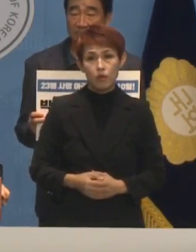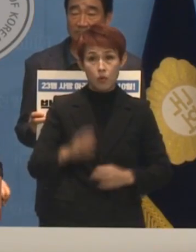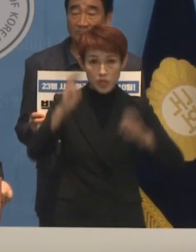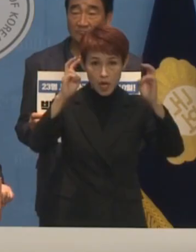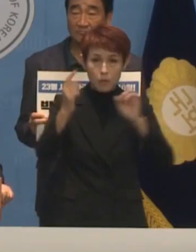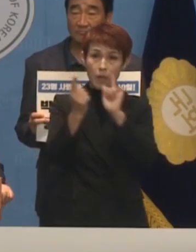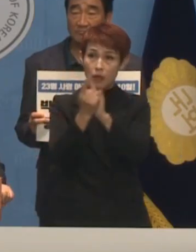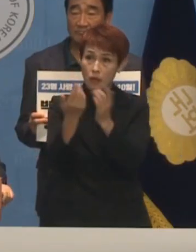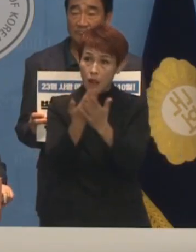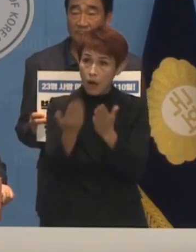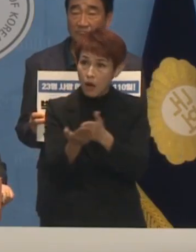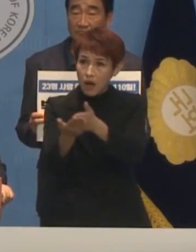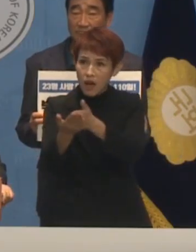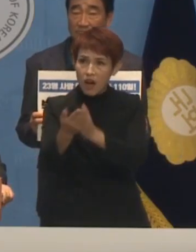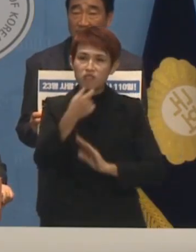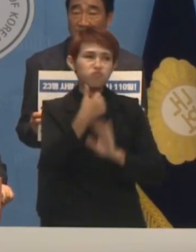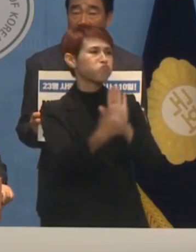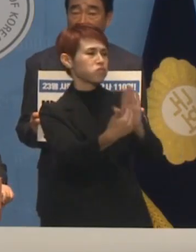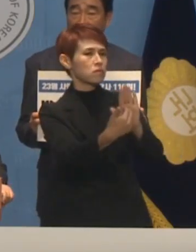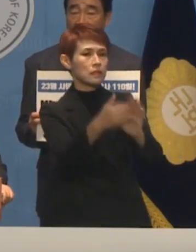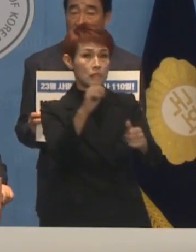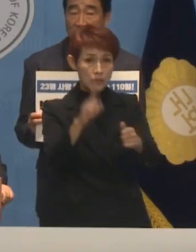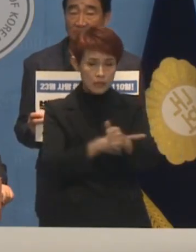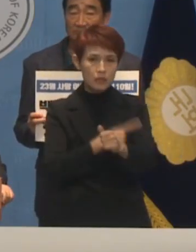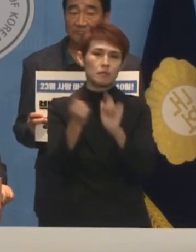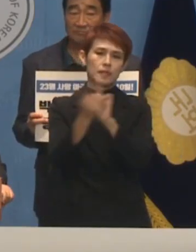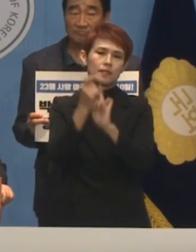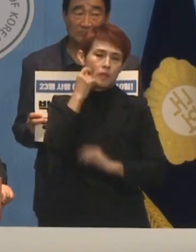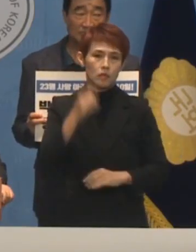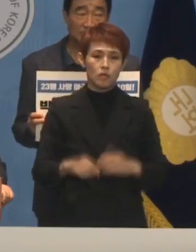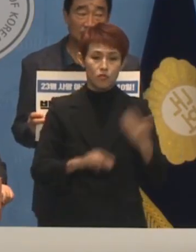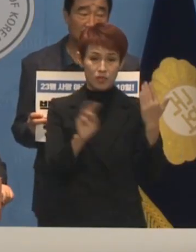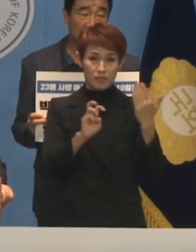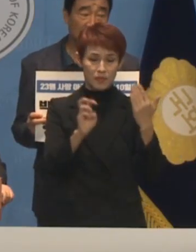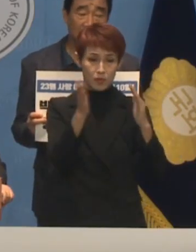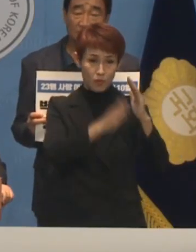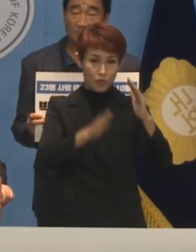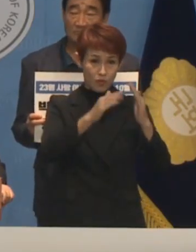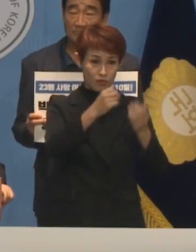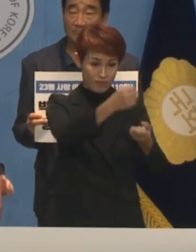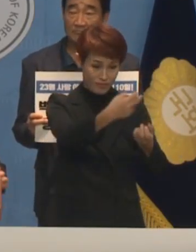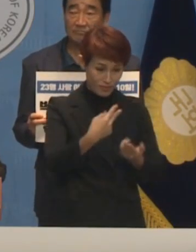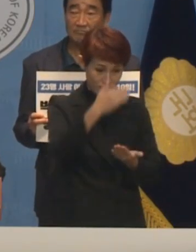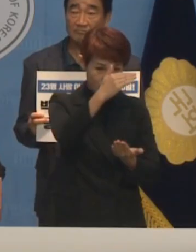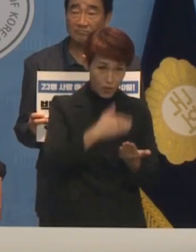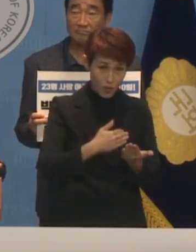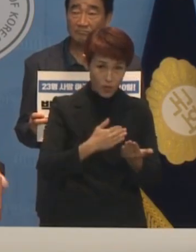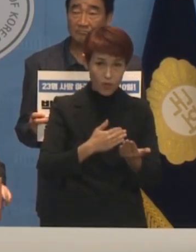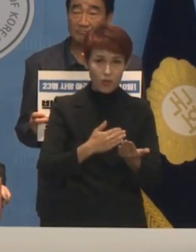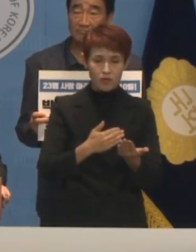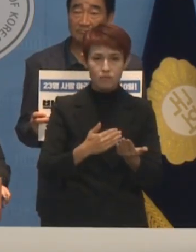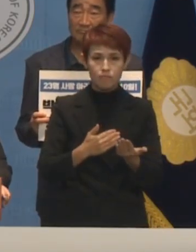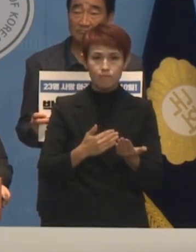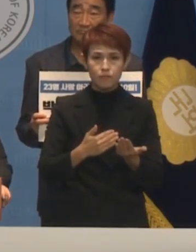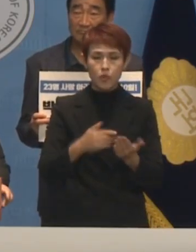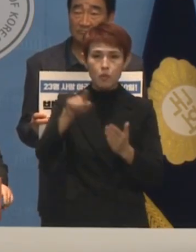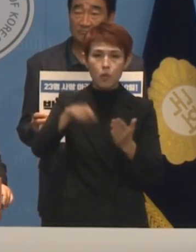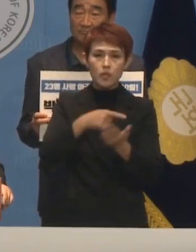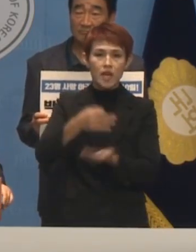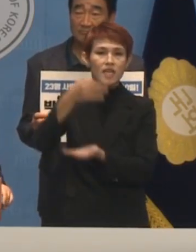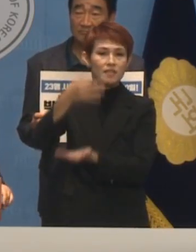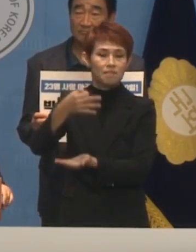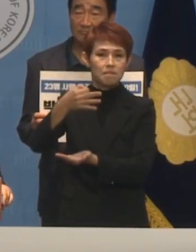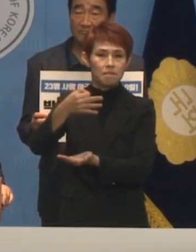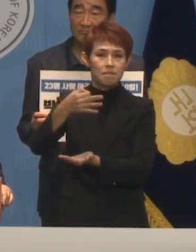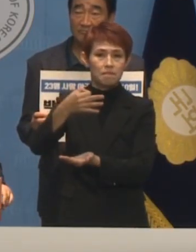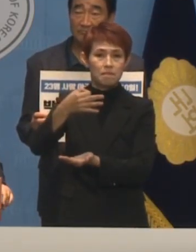때문입니다. 9월 30일에 온 공문의 내용은 자신들이 이제 제시한 보상 금액을